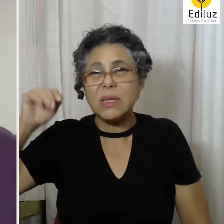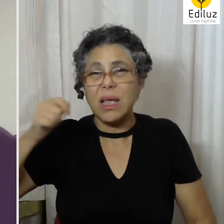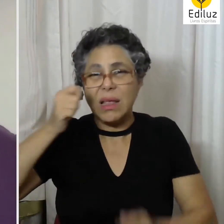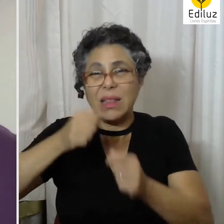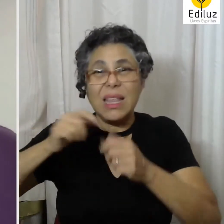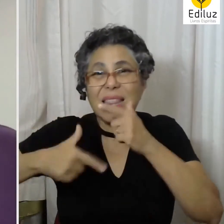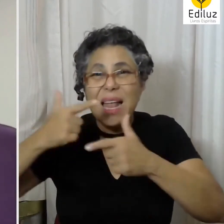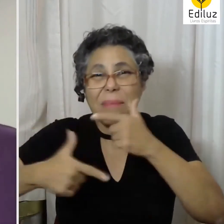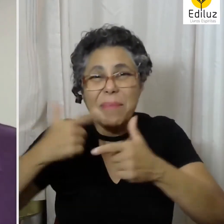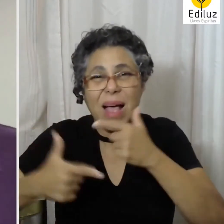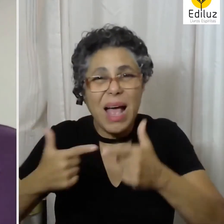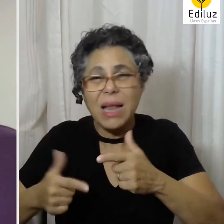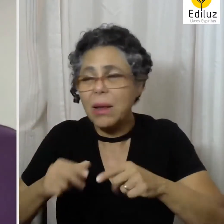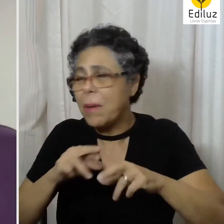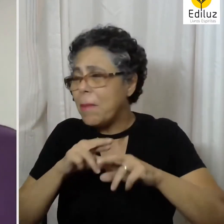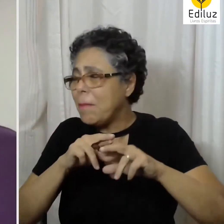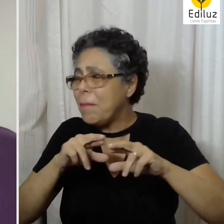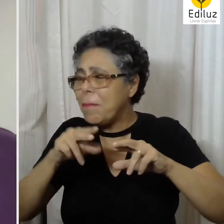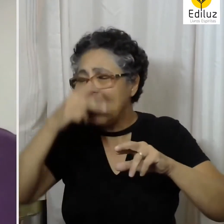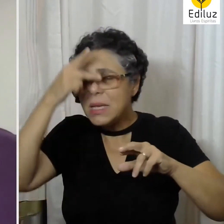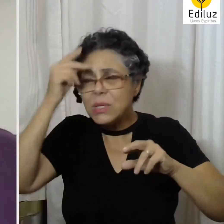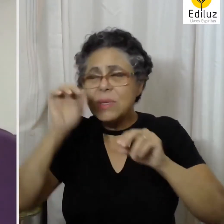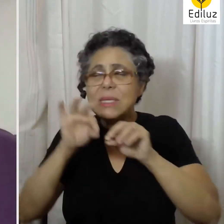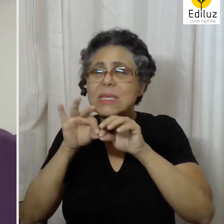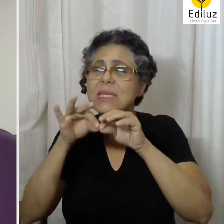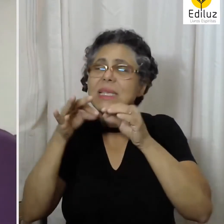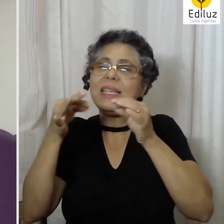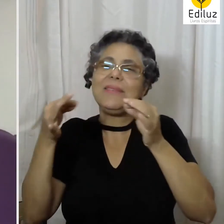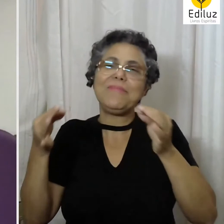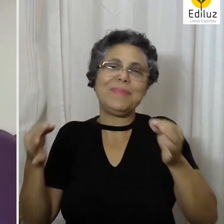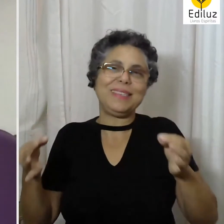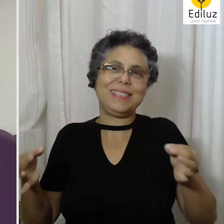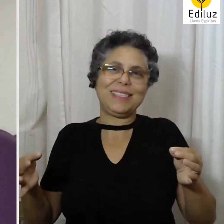camponeses, às pessoas simples e modestas,